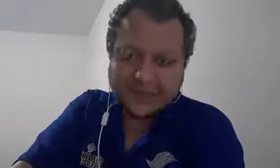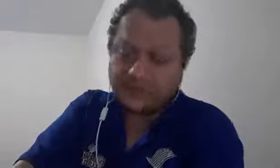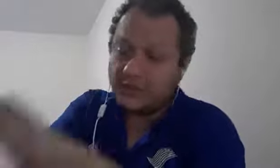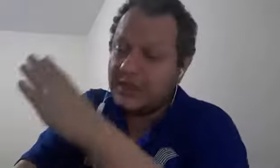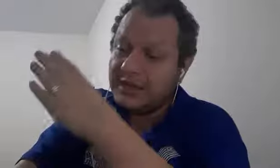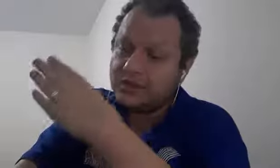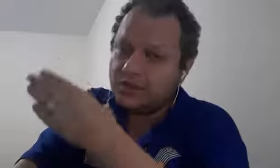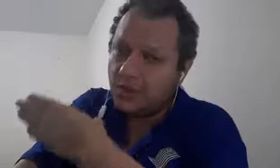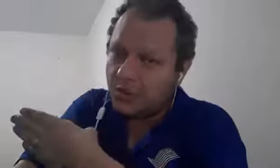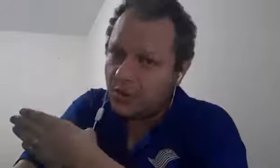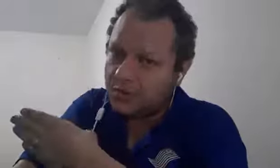certo?